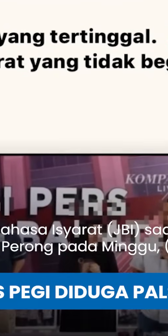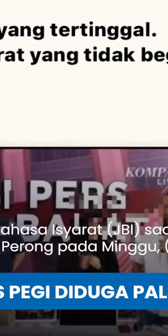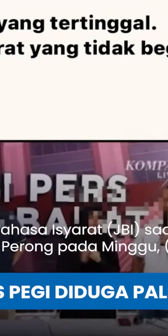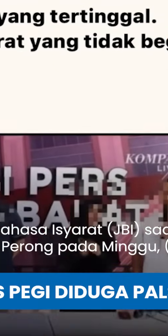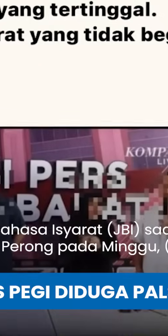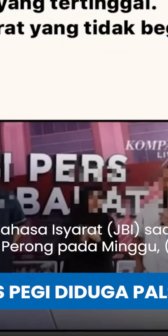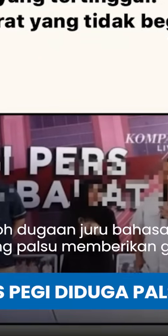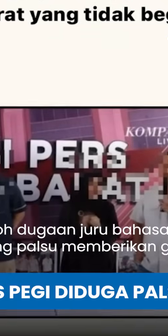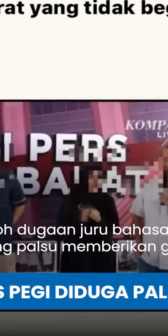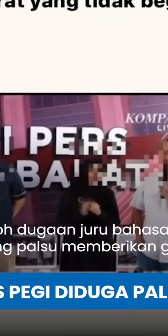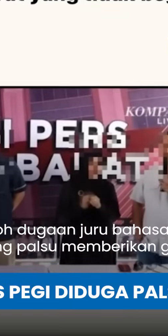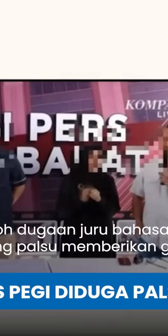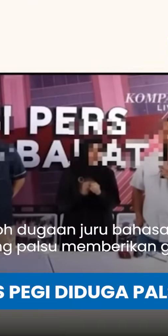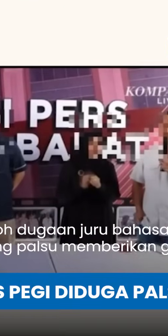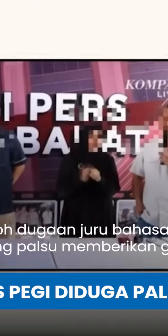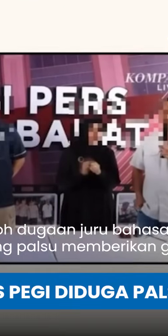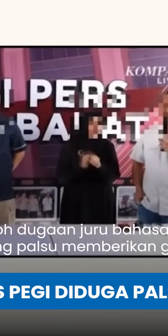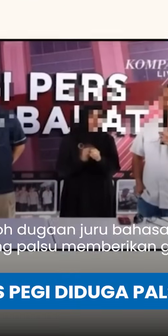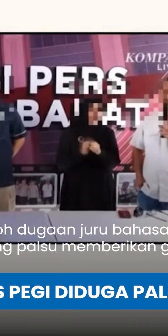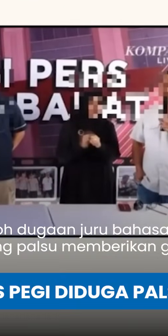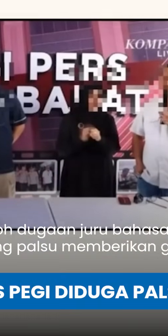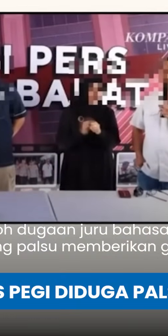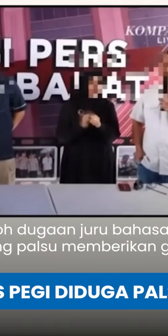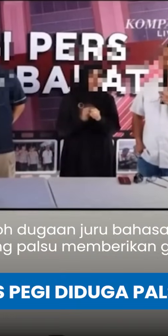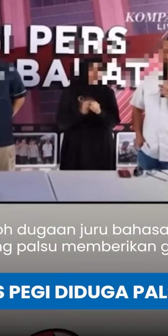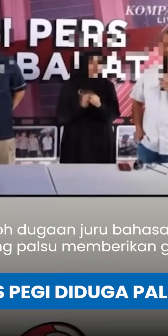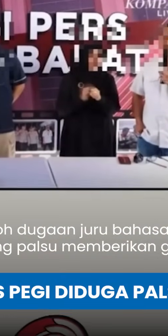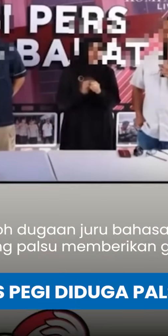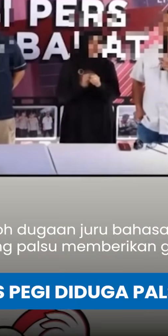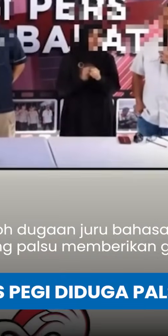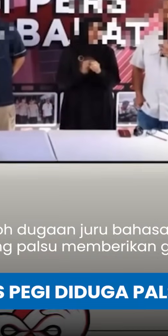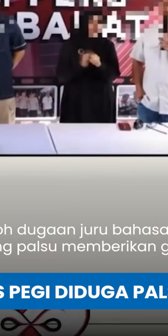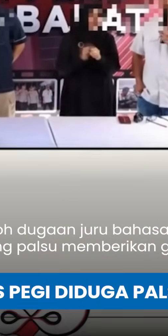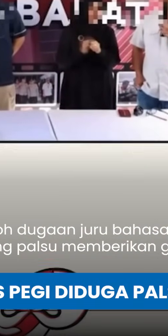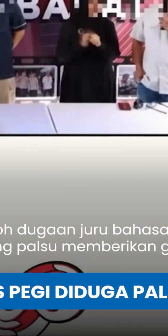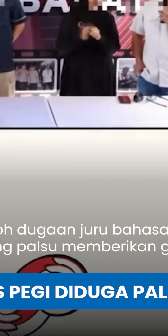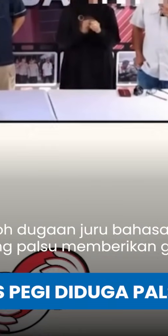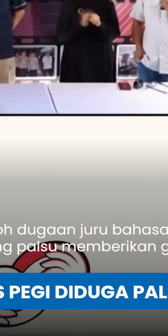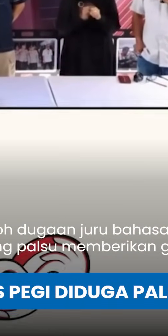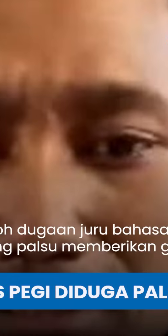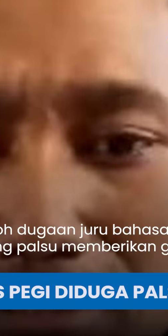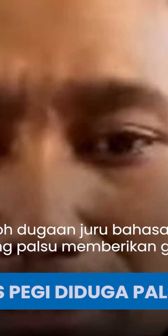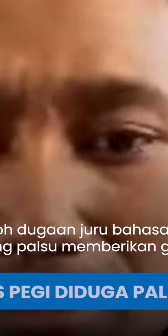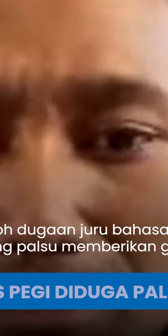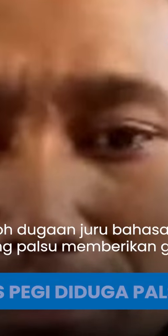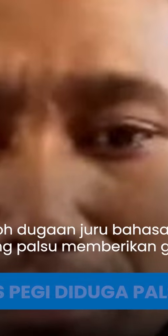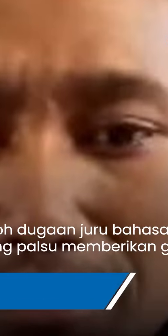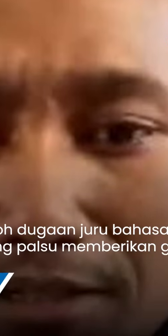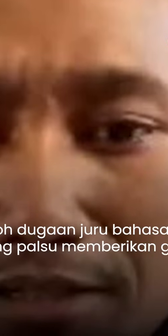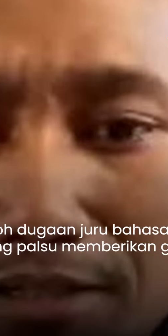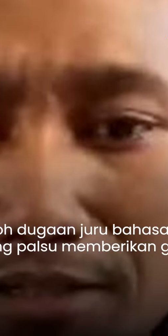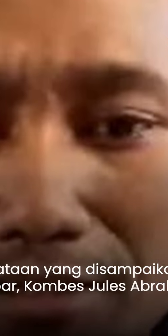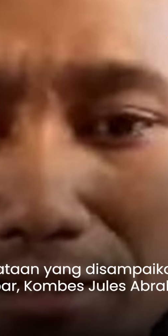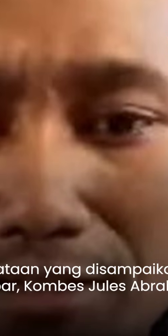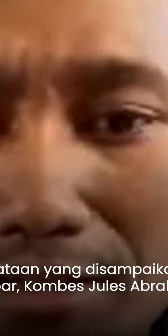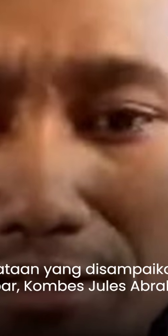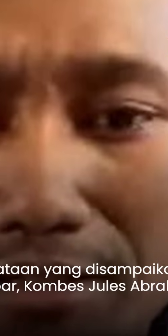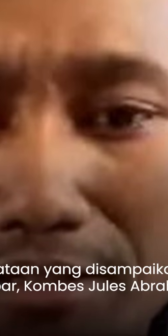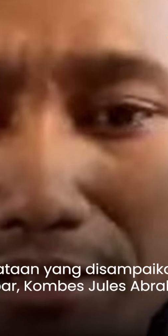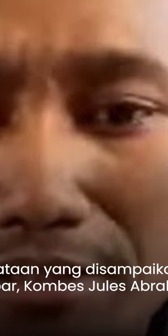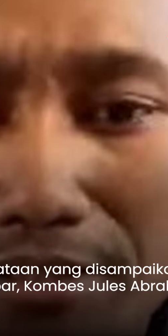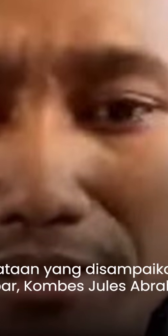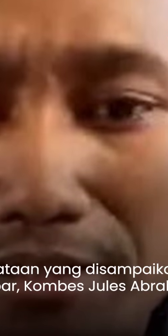26 Mei. Belum lama ini heboh dugaan juru bahasa isyarat Polda Jabar dituding palsu memberikan gestur